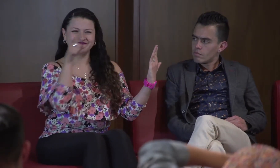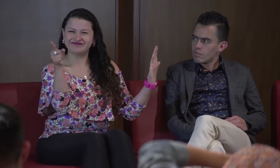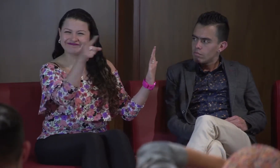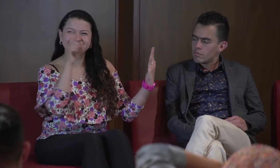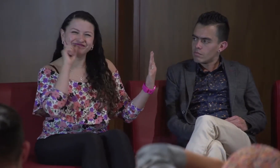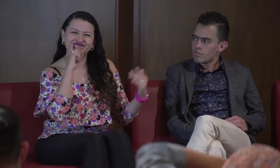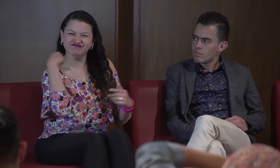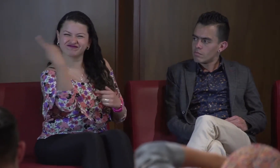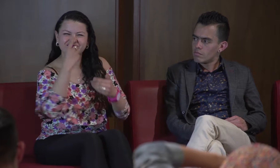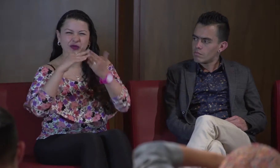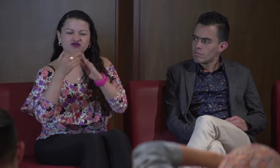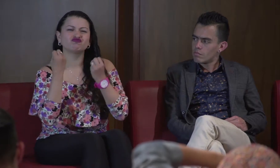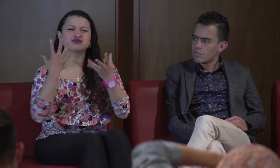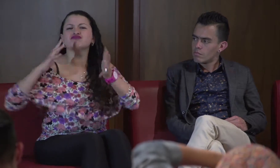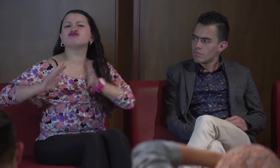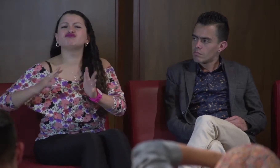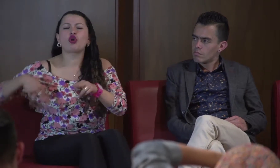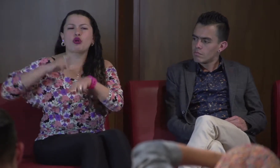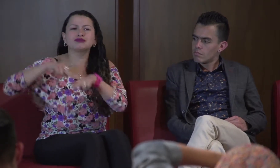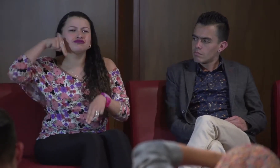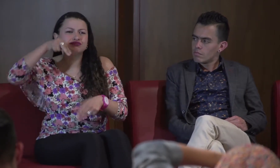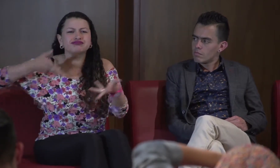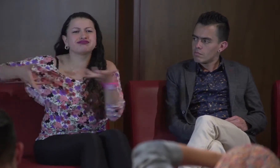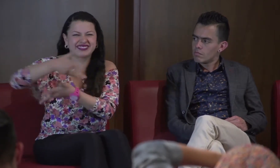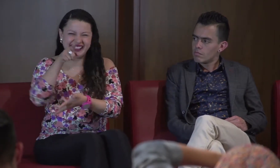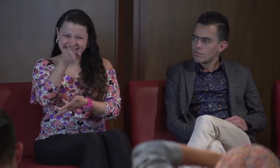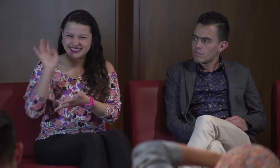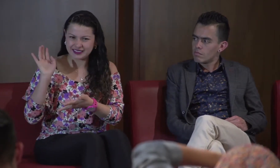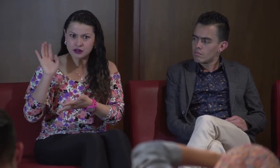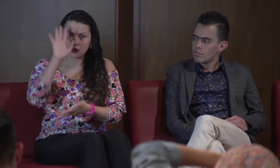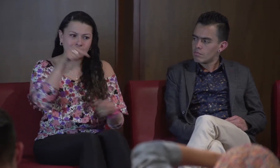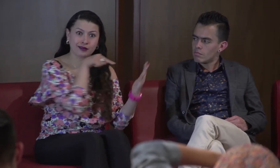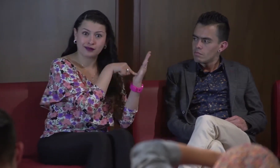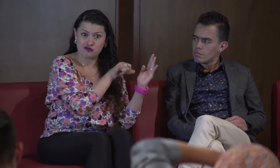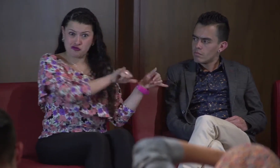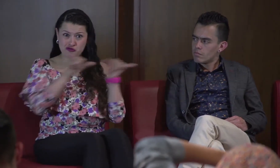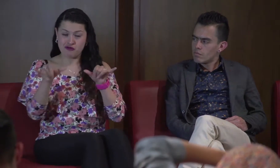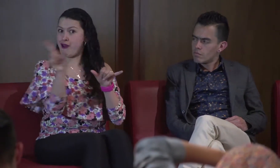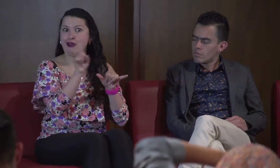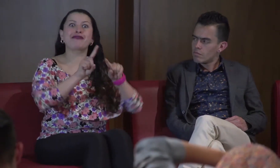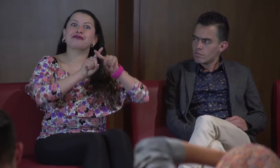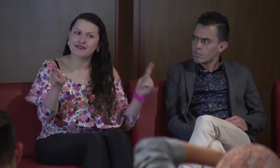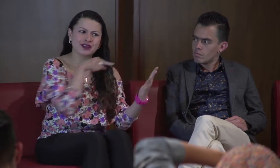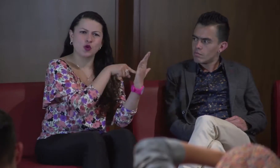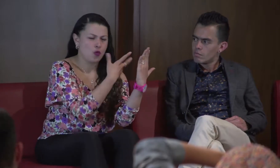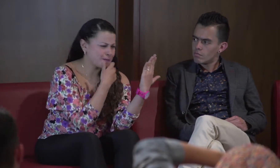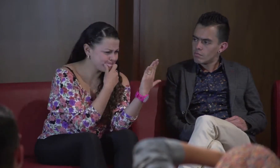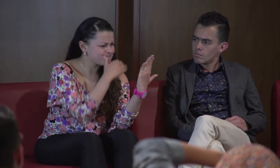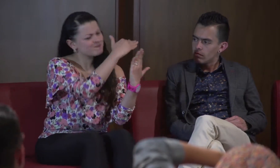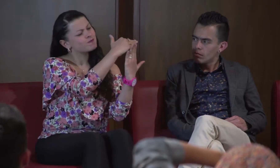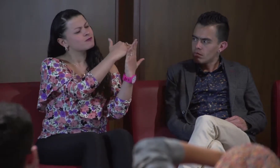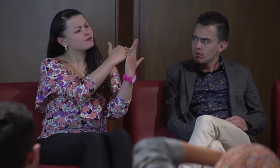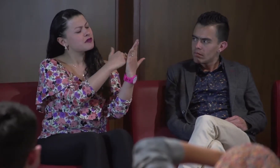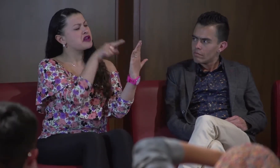de algún modo a la palabra o al concepto en español. Dentro de la comunidad sorda existe pues la cotidianidad en su habla,